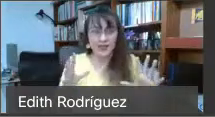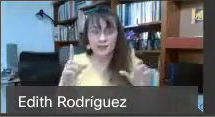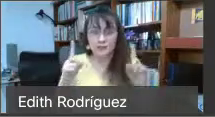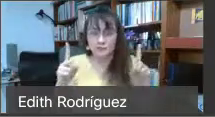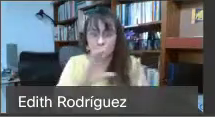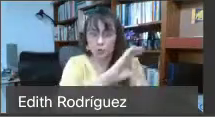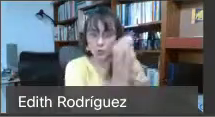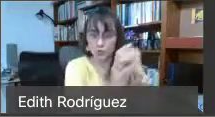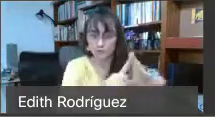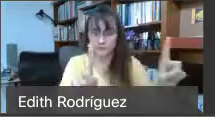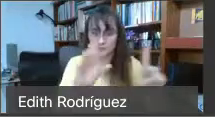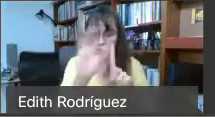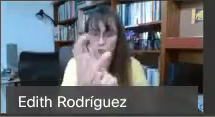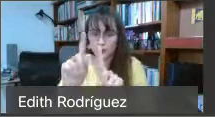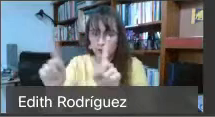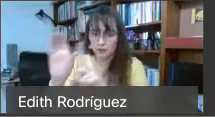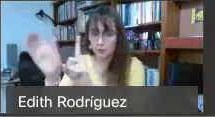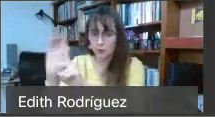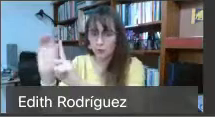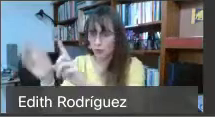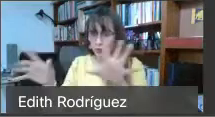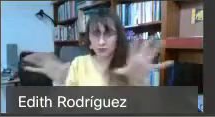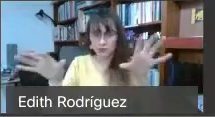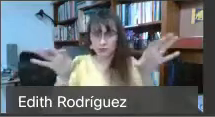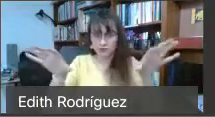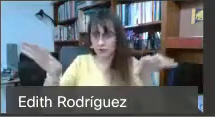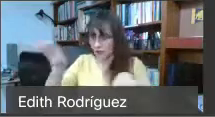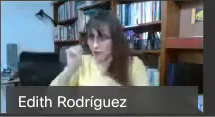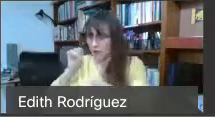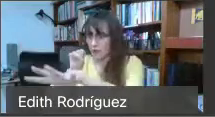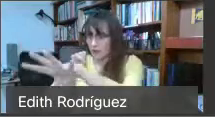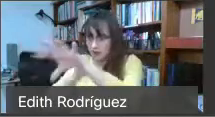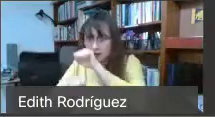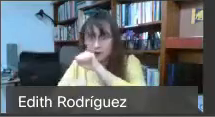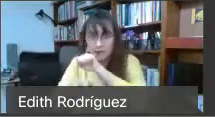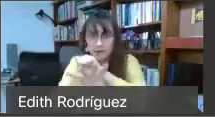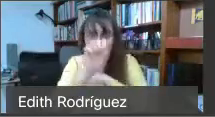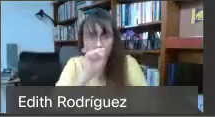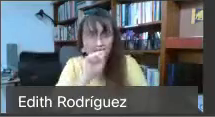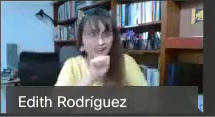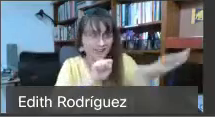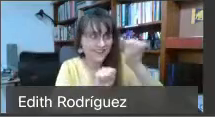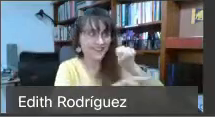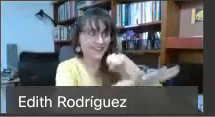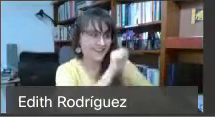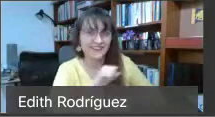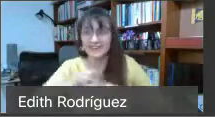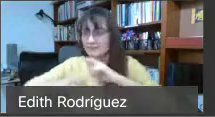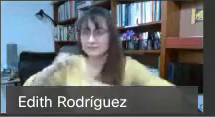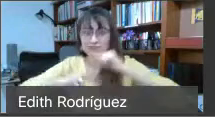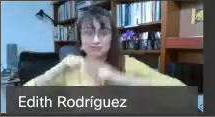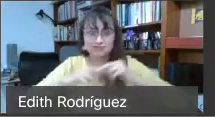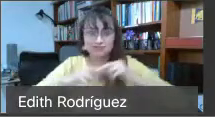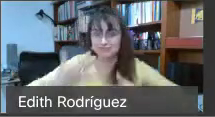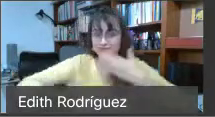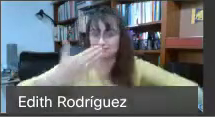mundo bonito, es un arte, pero a través de la literatura también se transmiten